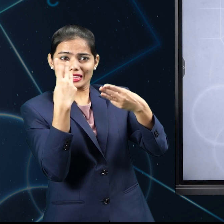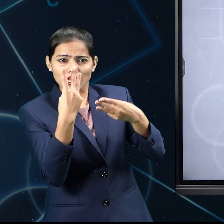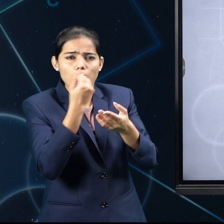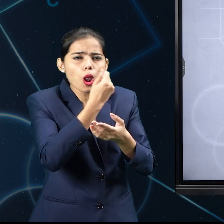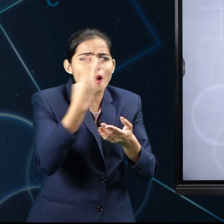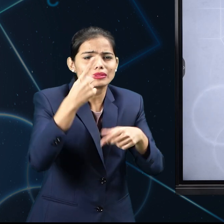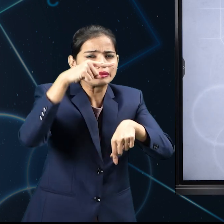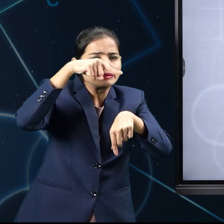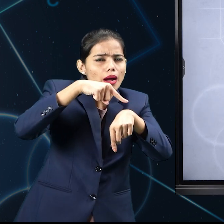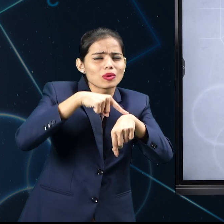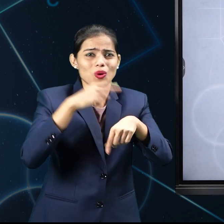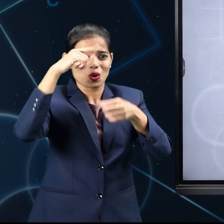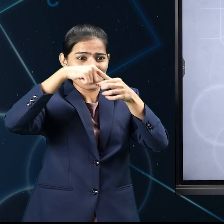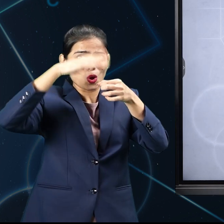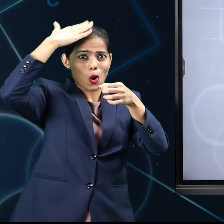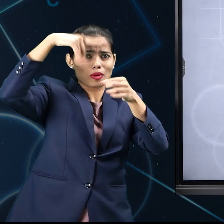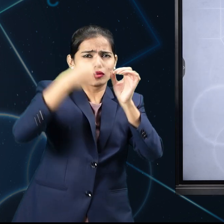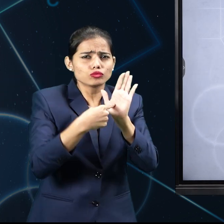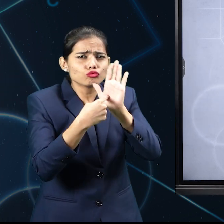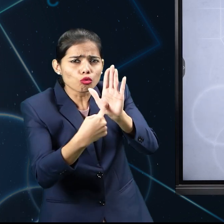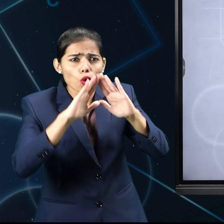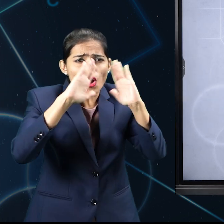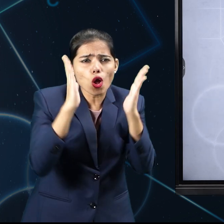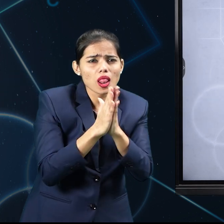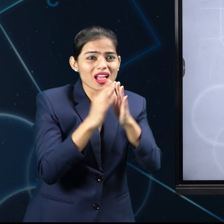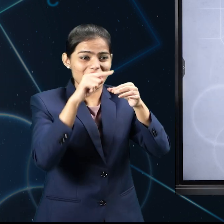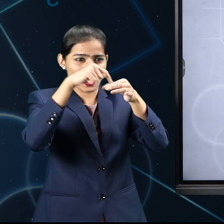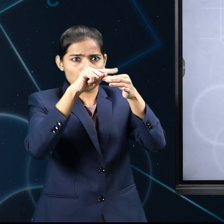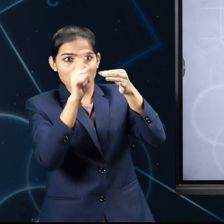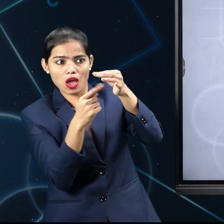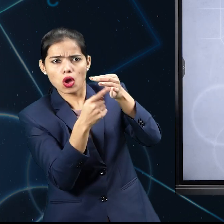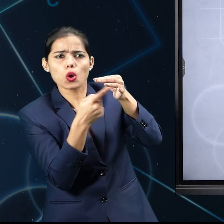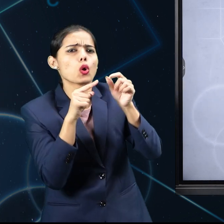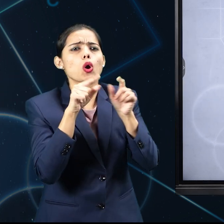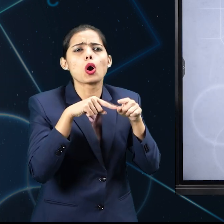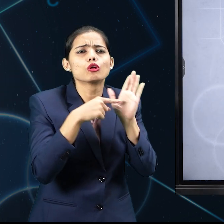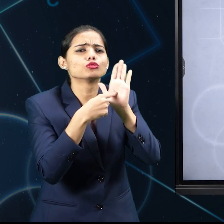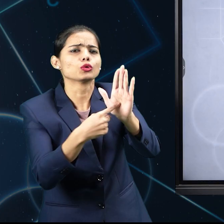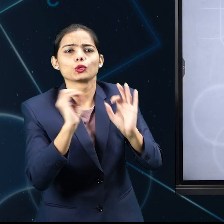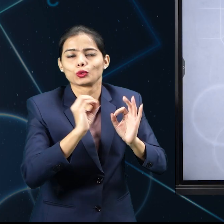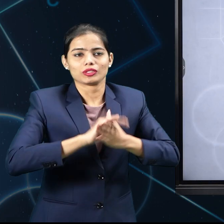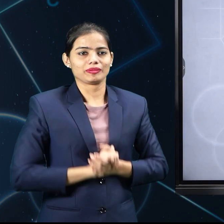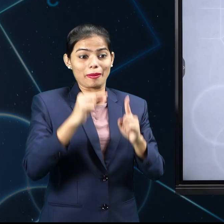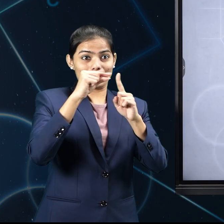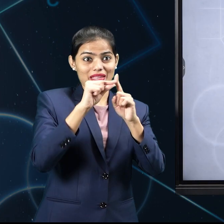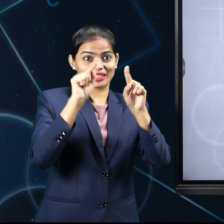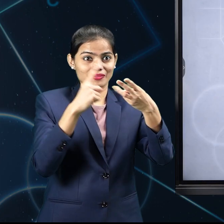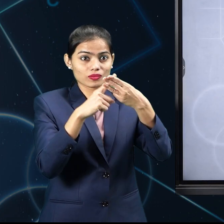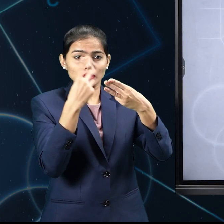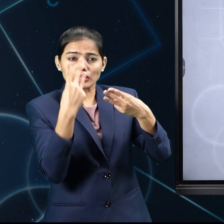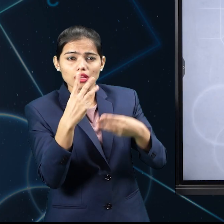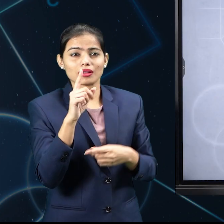इथे एकही मुख न येण्याची 130दा असं घडलेलं आहे. मग 130 भागिले 500 जर